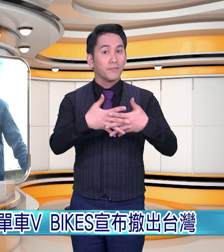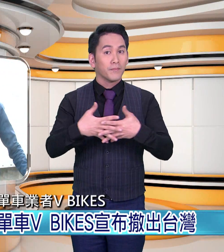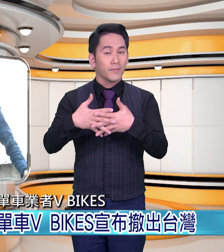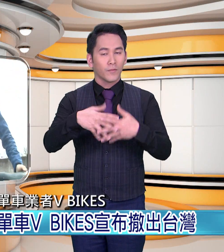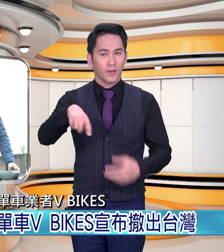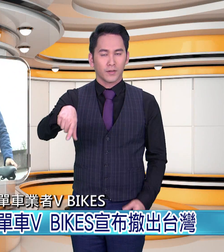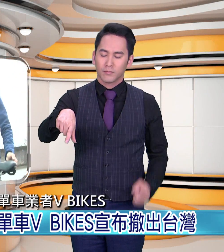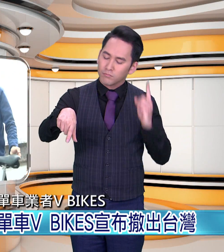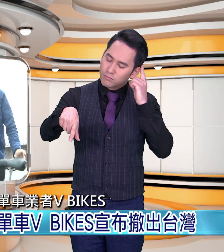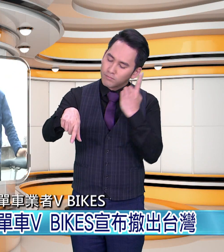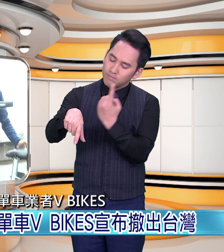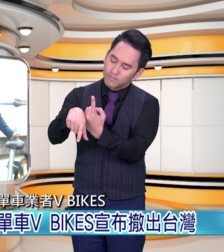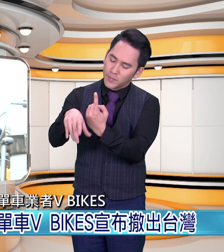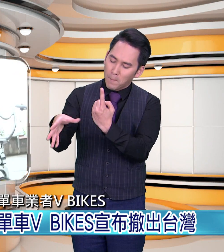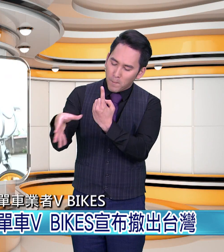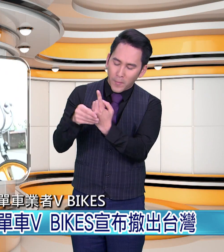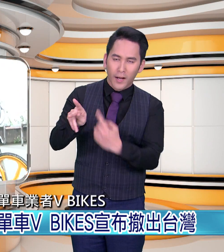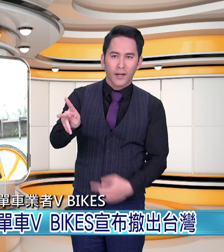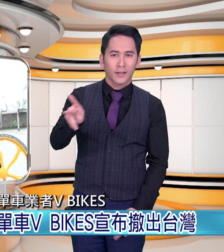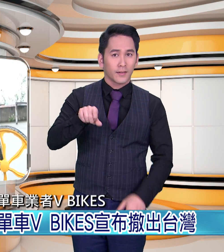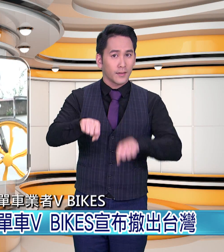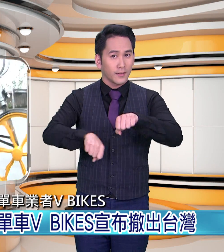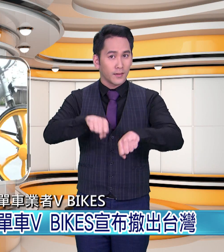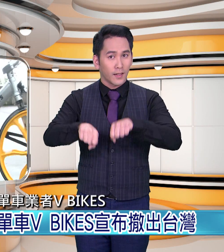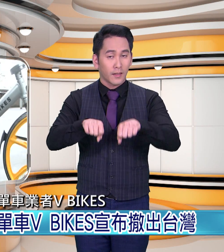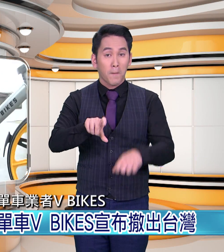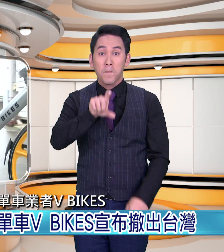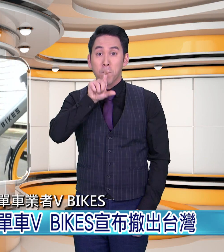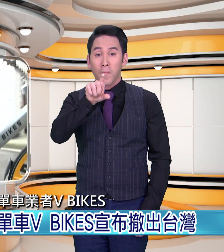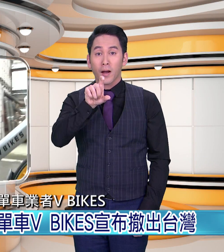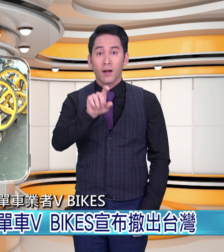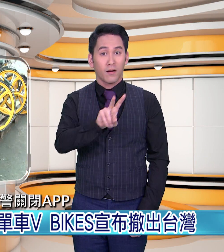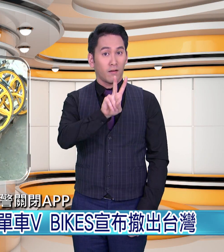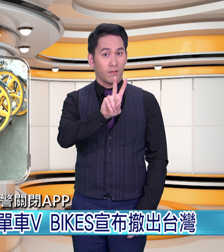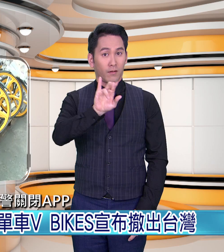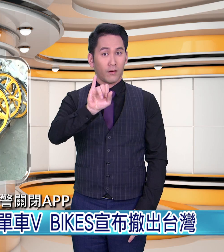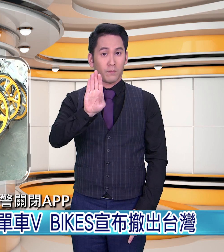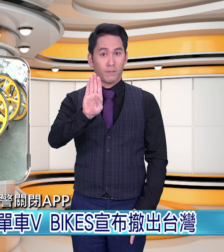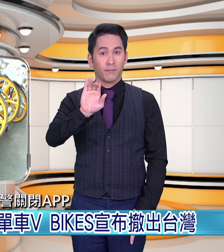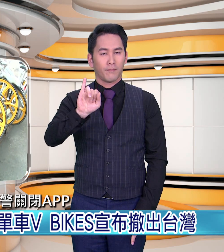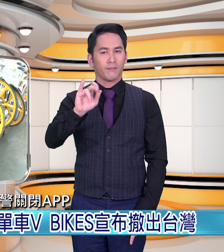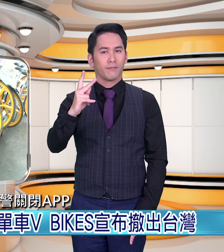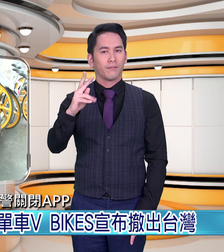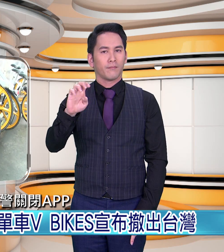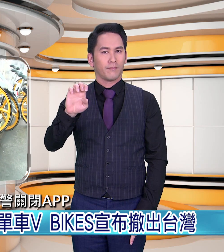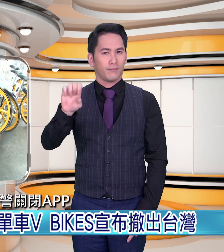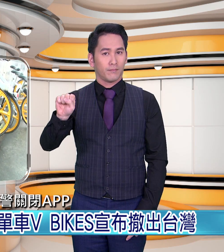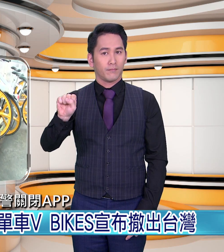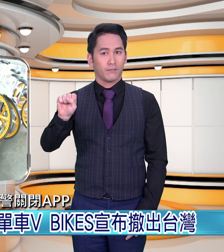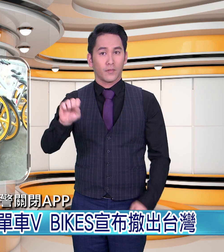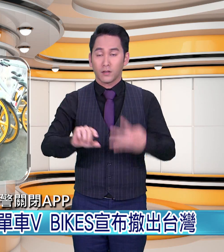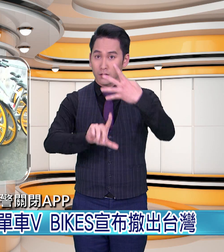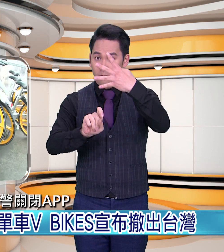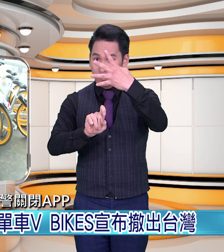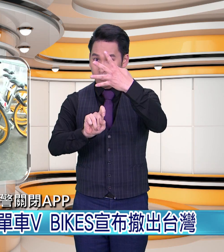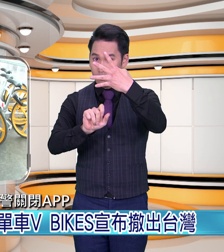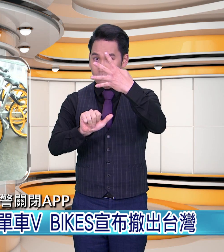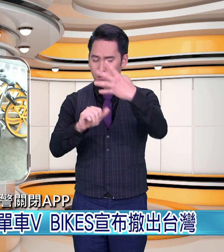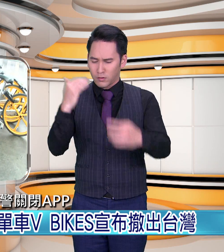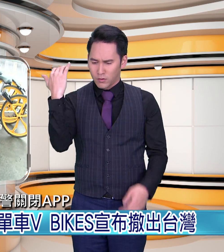来自美国的共享单车业者 V Bikes， 这个月15号无预警关闭